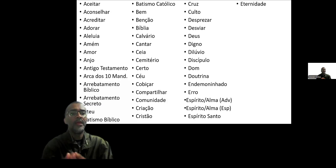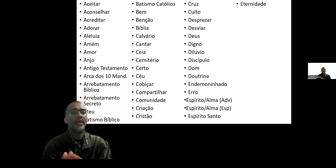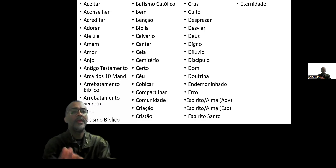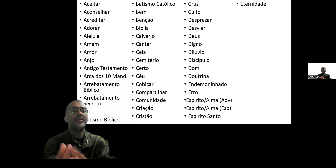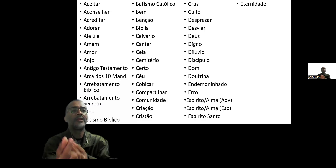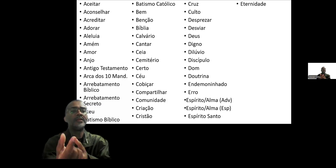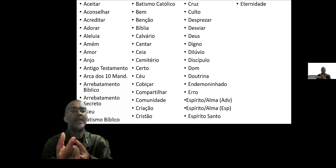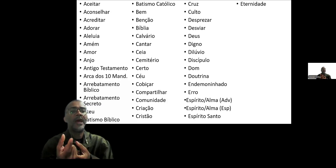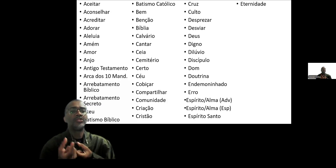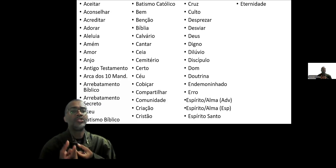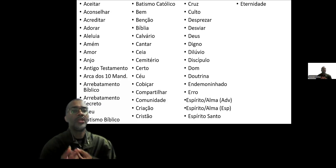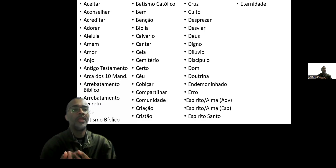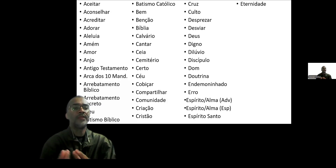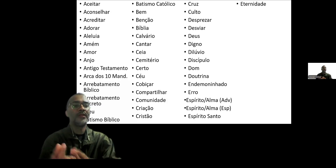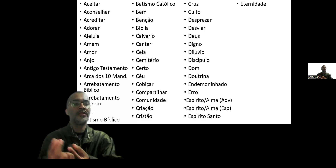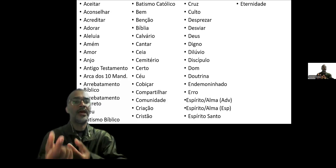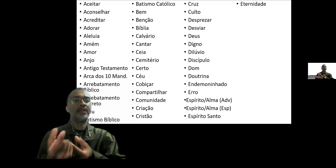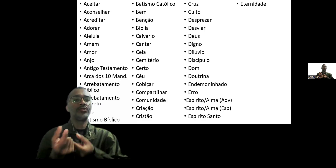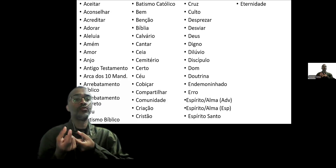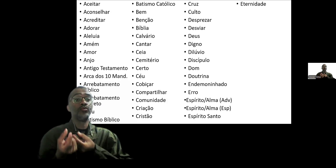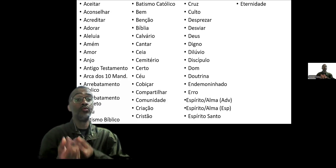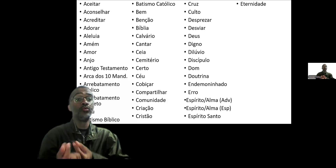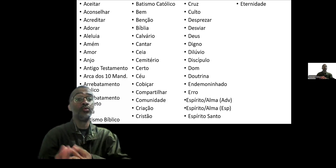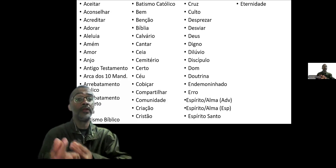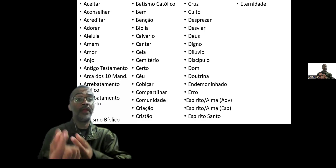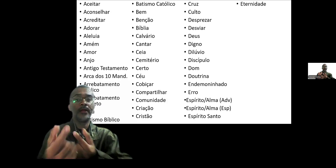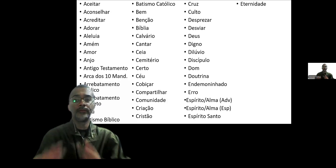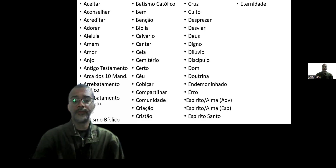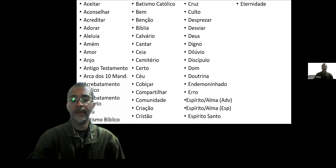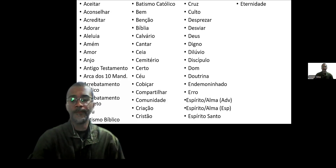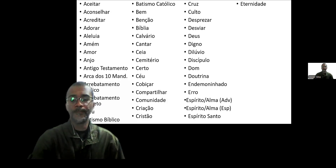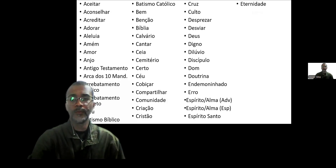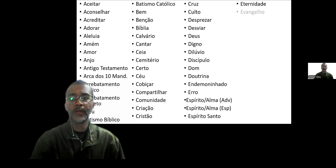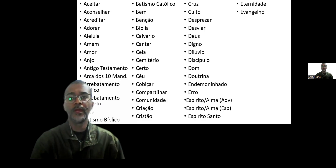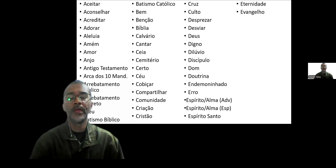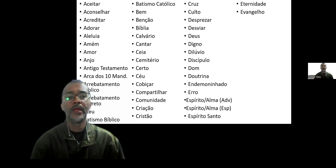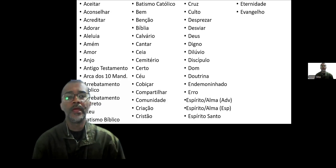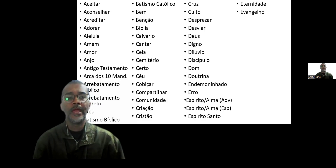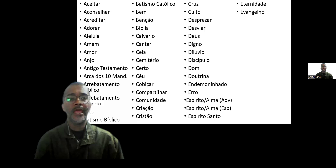né? Eternidade, eternidade, isso dura, eterno, né?